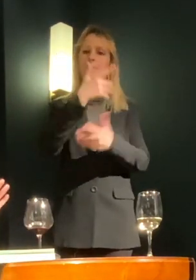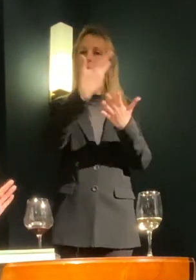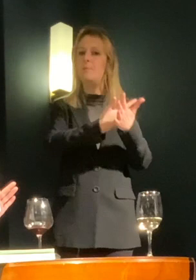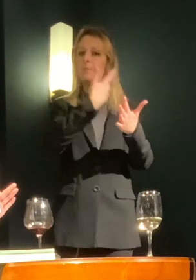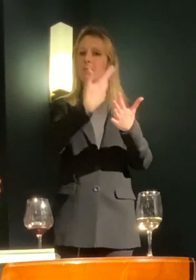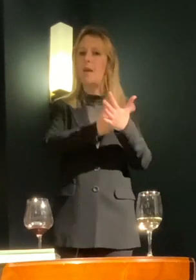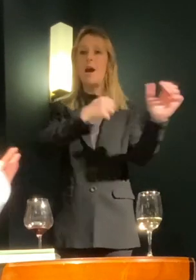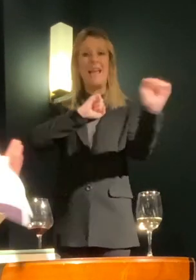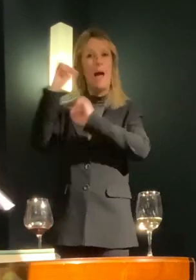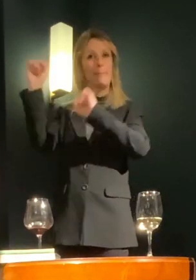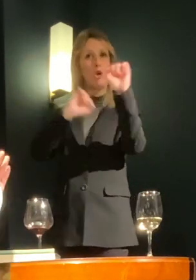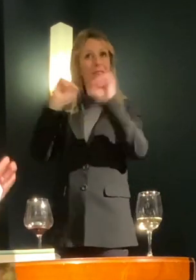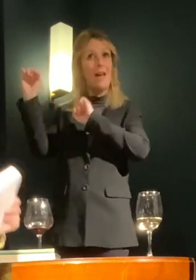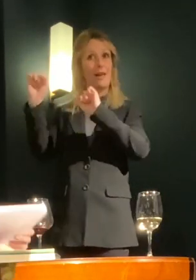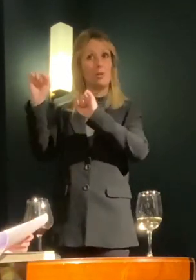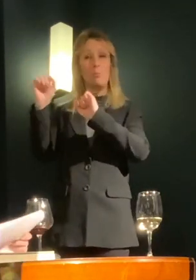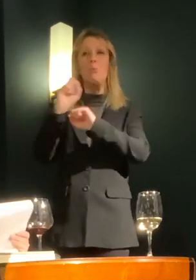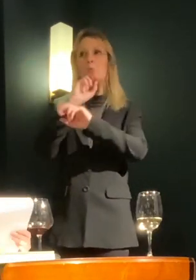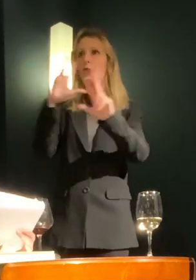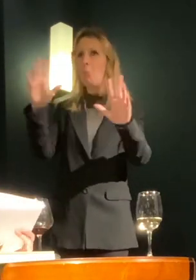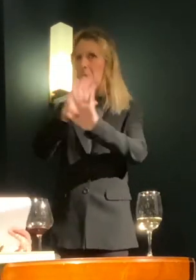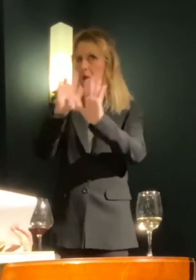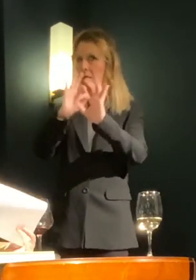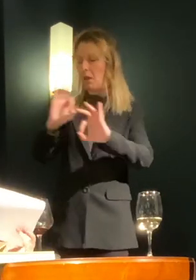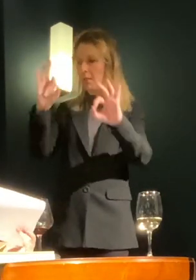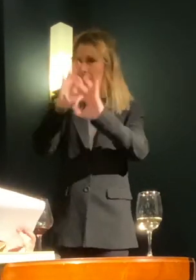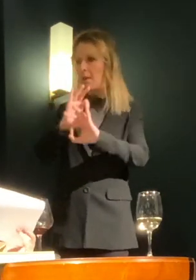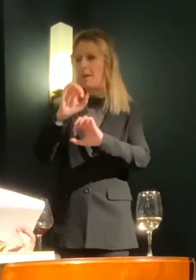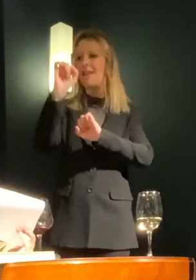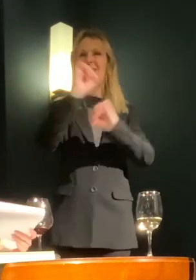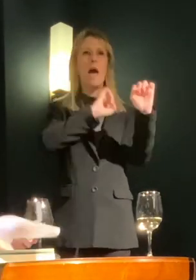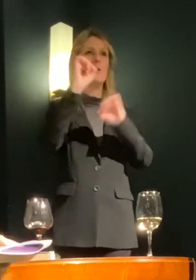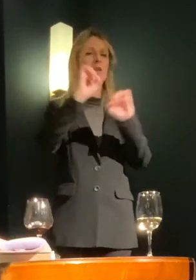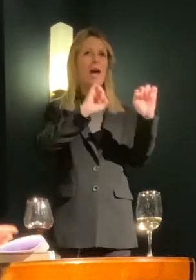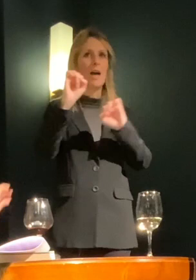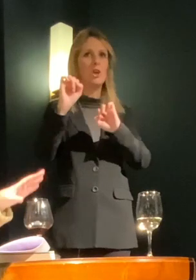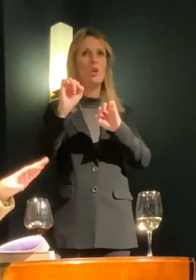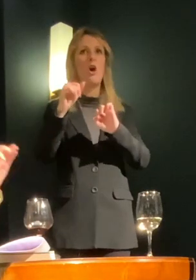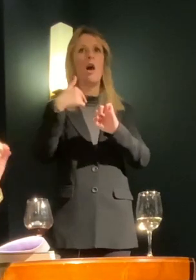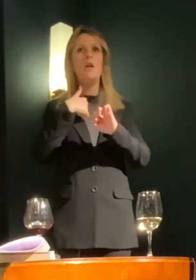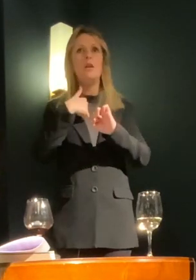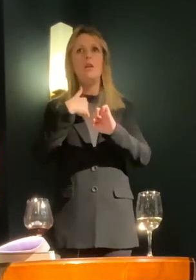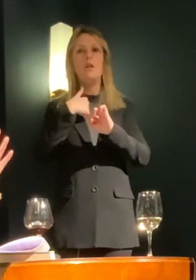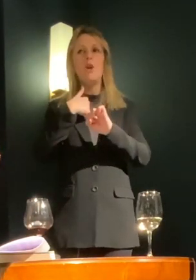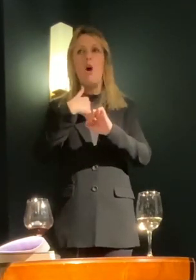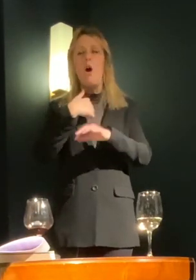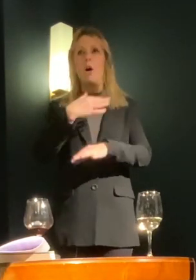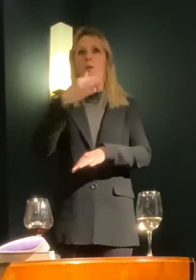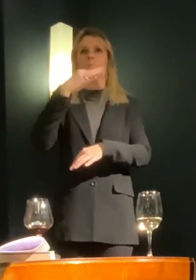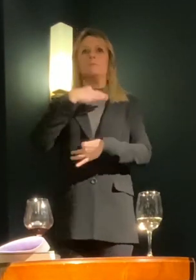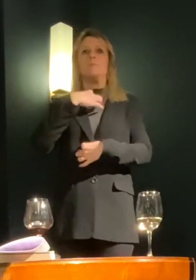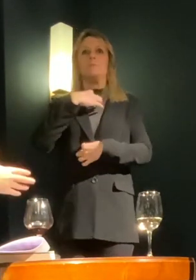del Capodanno, e non stiamo svelando niente, io ho letto quelle pagine in apnea, cioè mi sono resa conto a un certo punto che non stavo